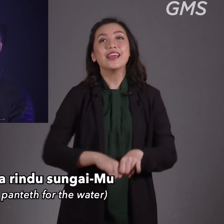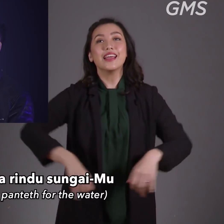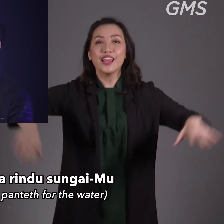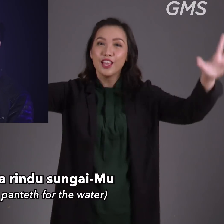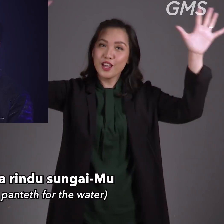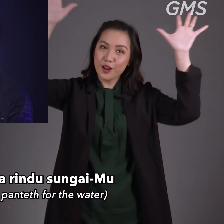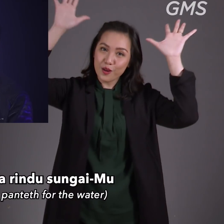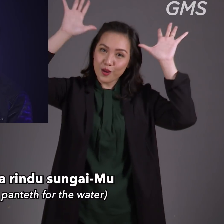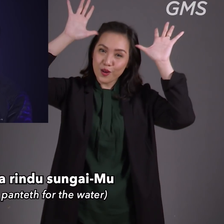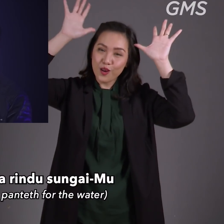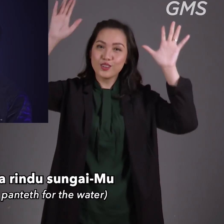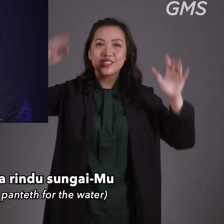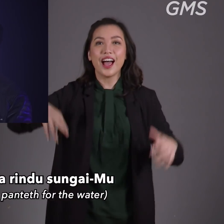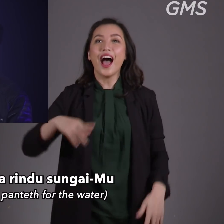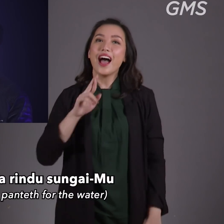seperti